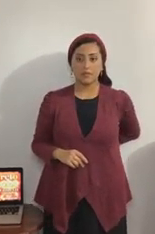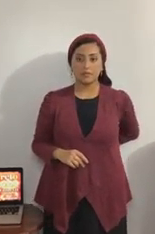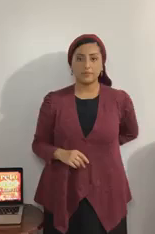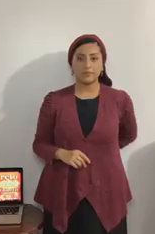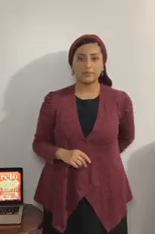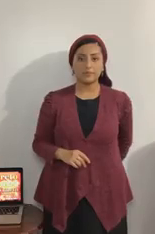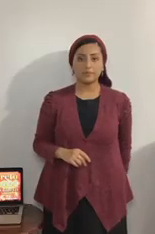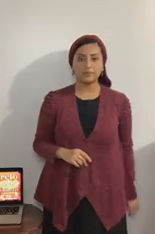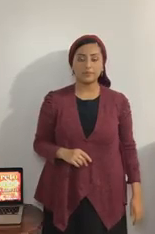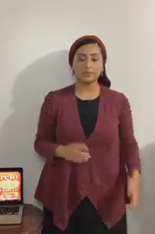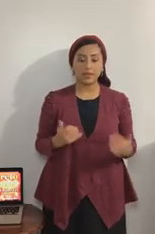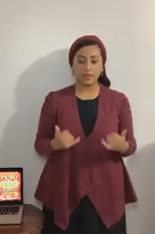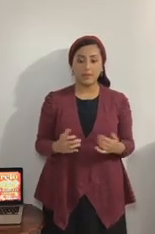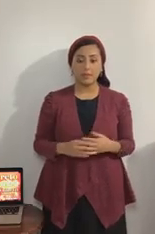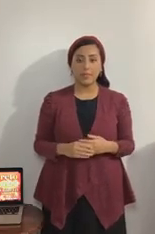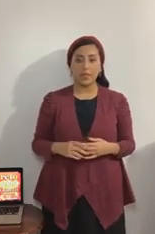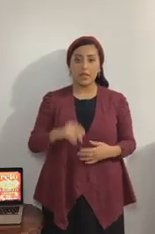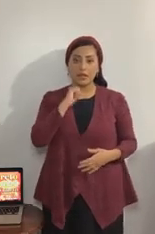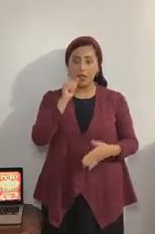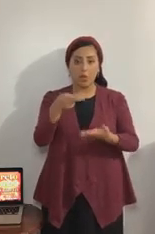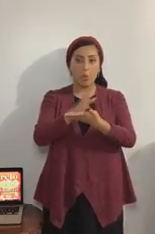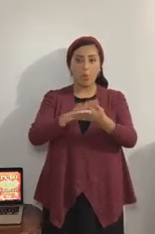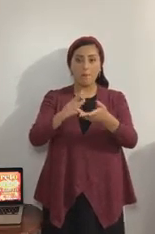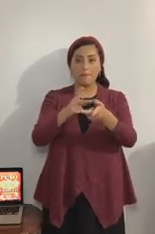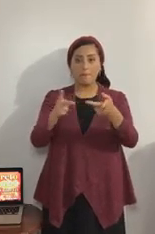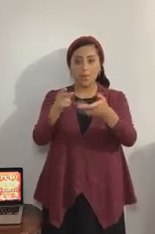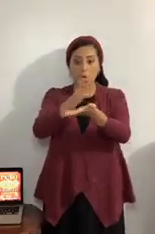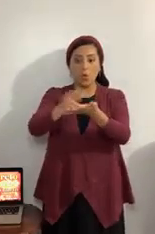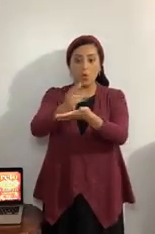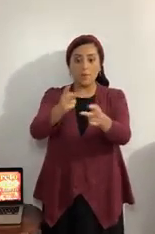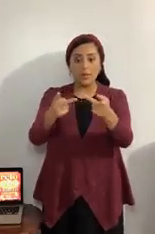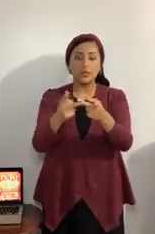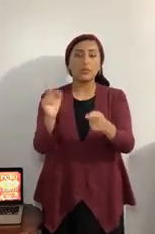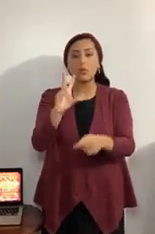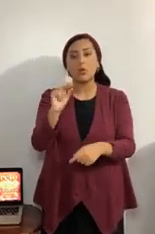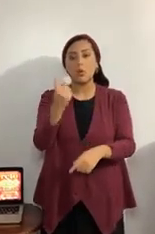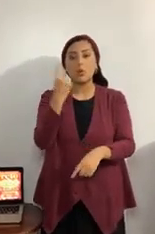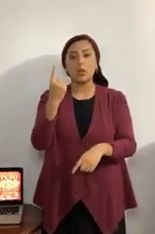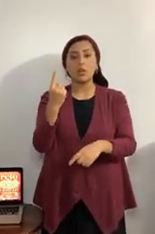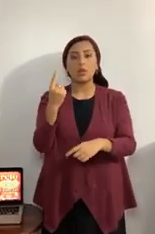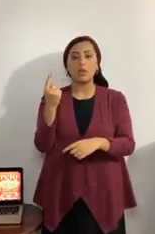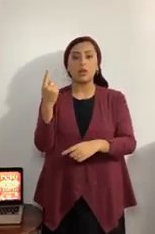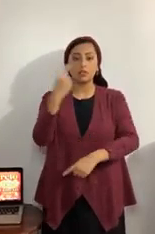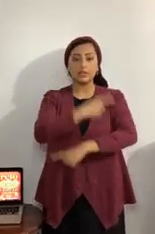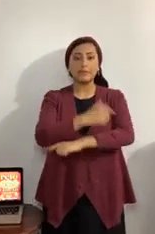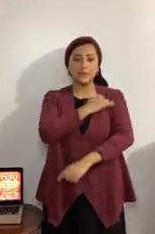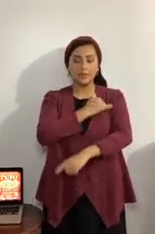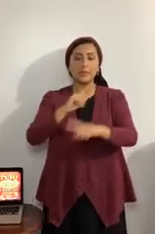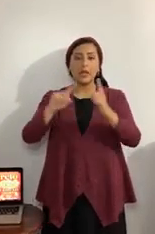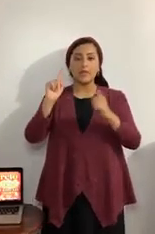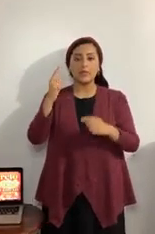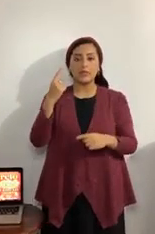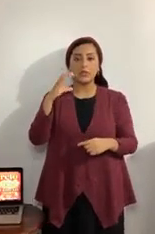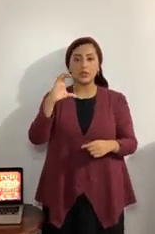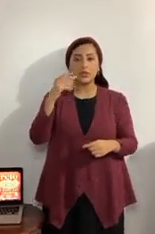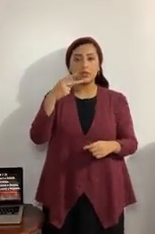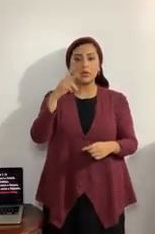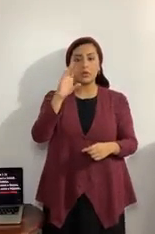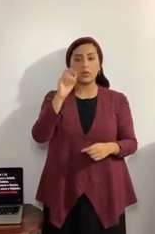el incienso, no al lugar Kadosh Kadoshim, eso solamente en Yom Kippur. Primera de Crónicas 24:7. La